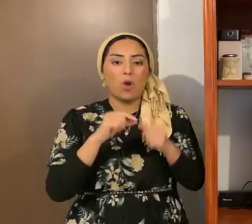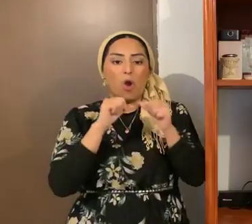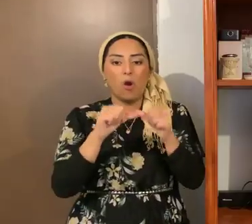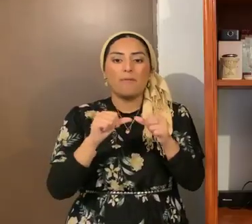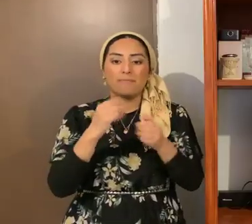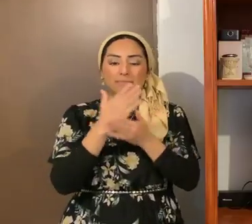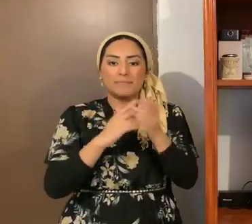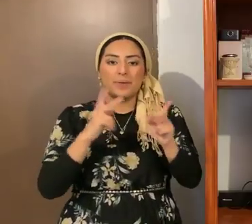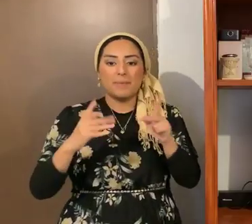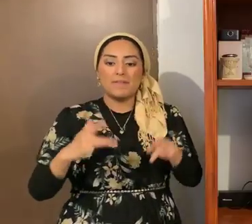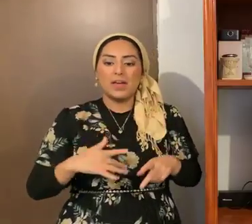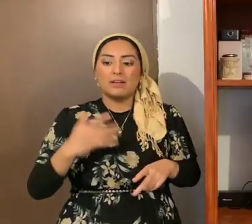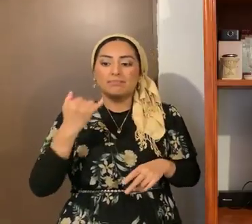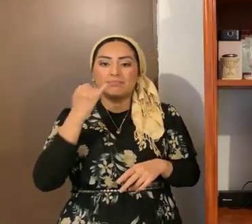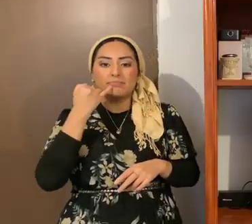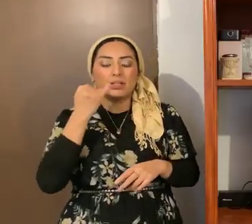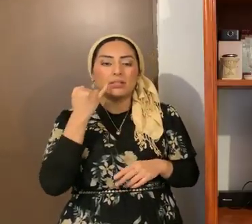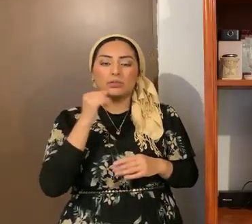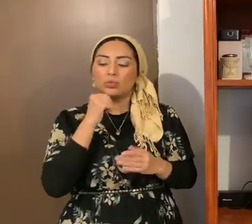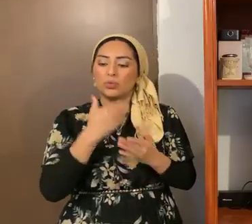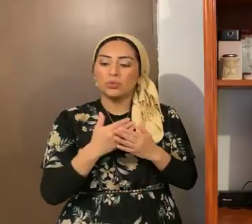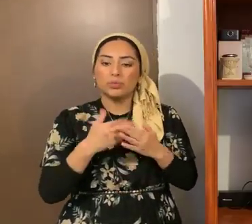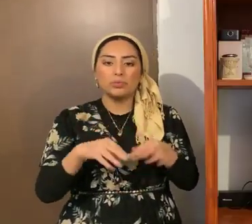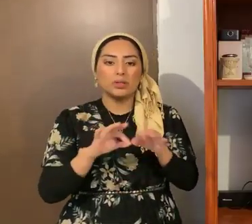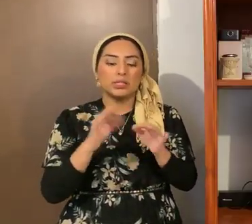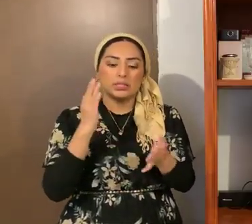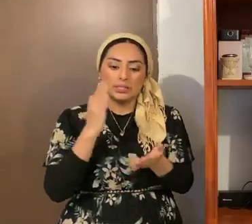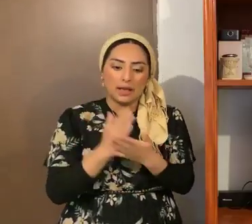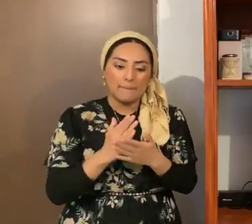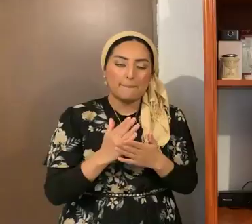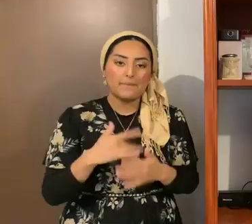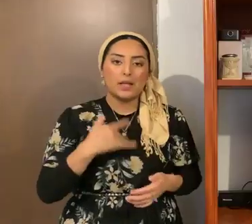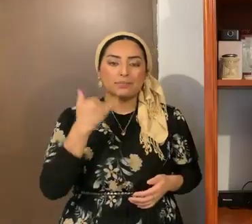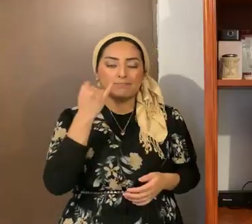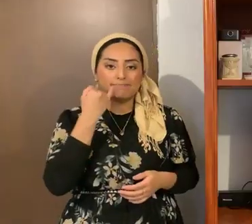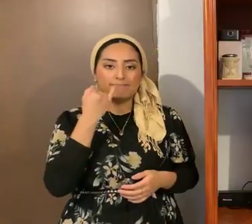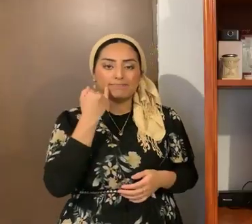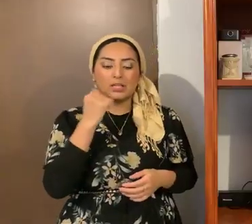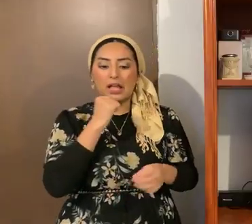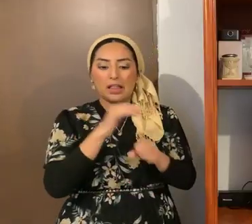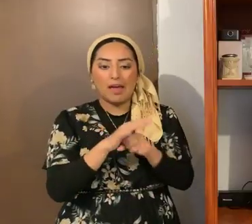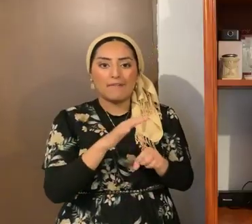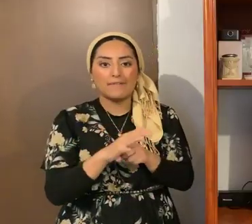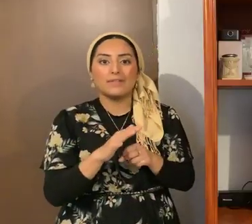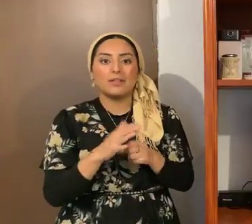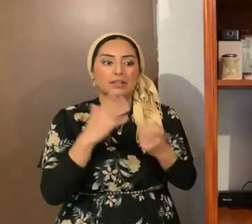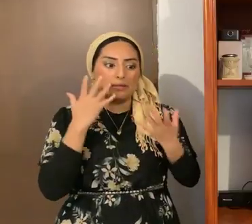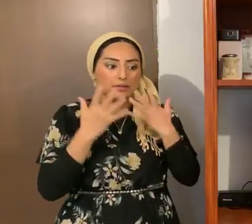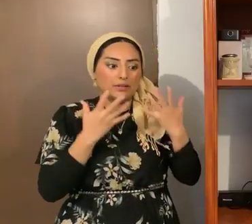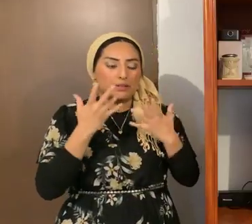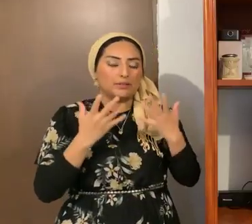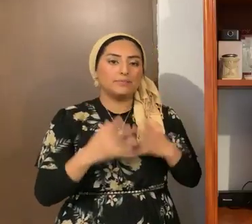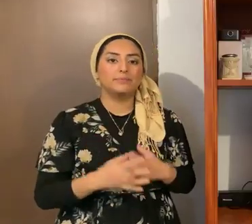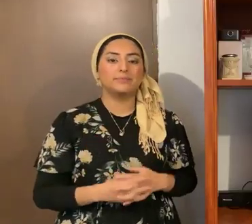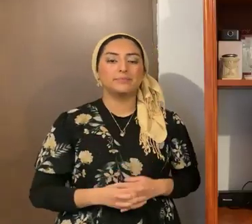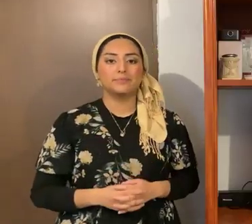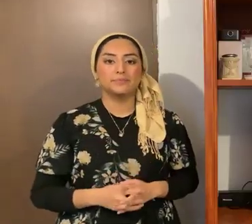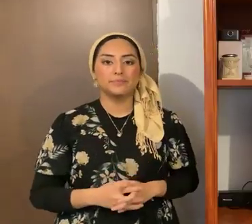¿cómo le va a dar un consejo mejor? Seamos que ni dan el ancho, se queda en ridículo y se queda